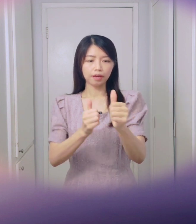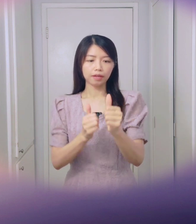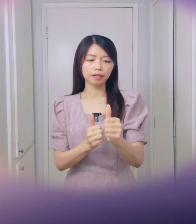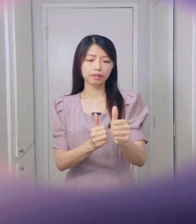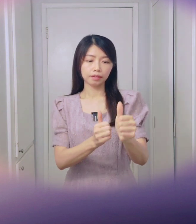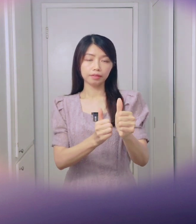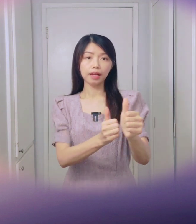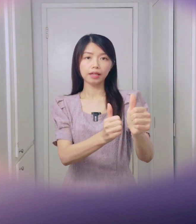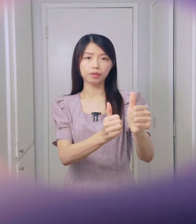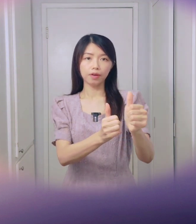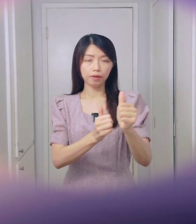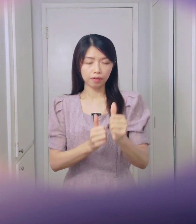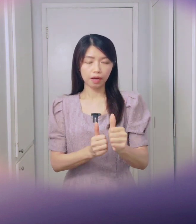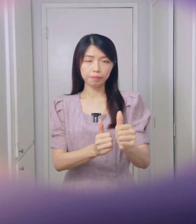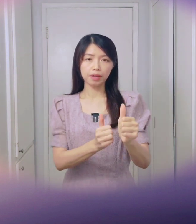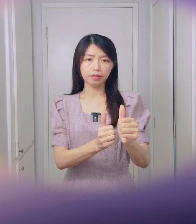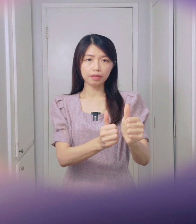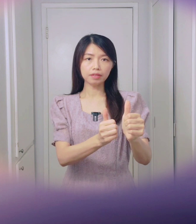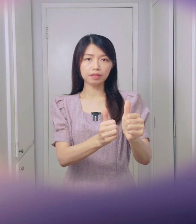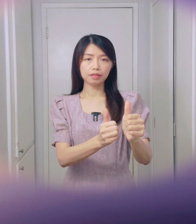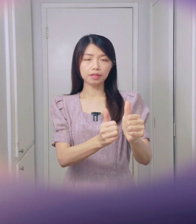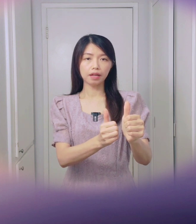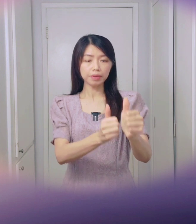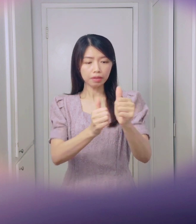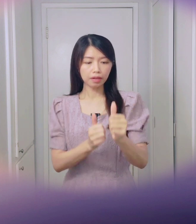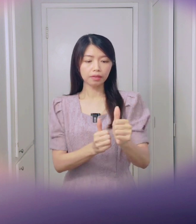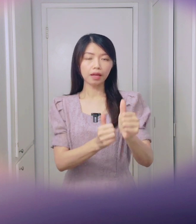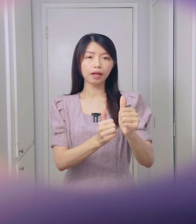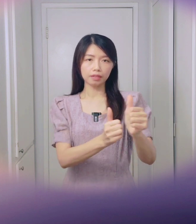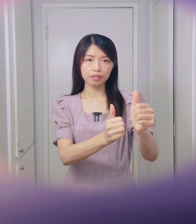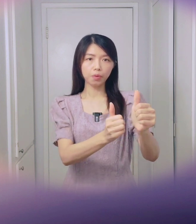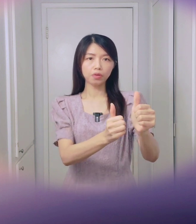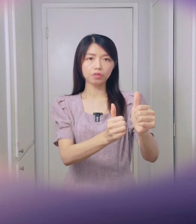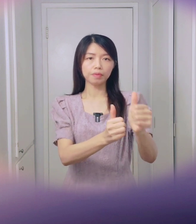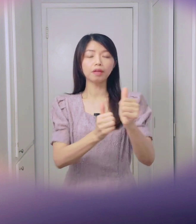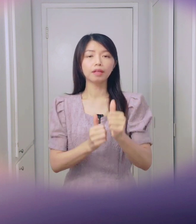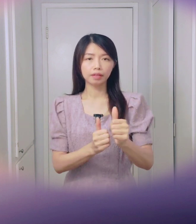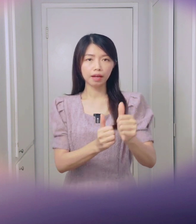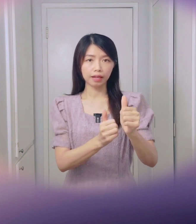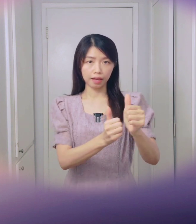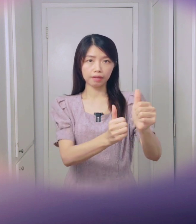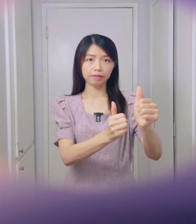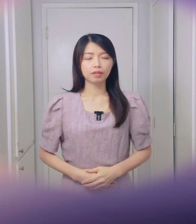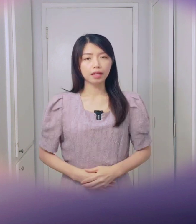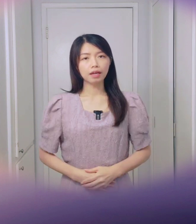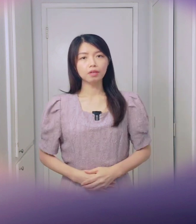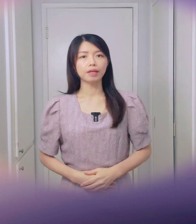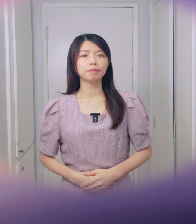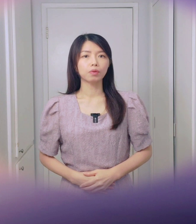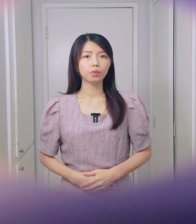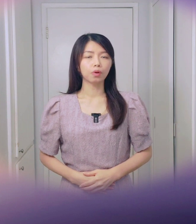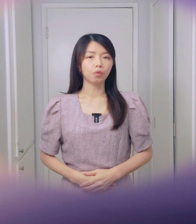뒤에 따라가는 거예요. 앞에 있는 사람을 따라가듯이 표현해 주시면 따라가다.